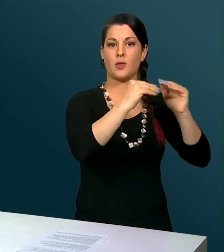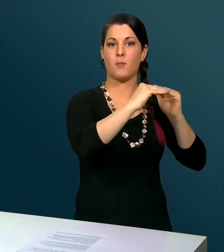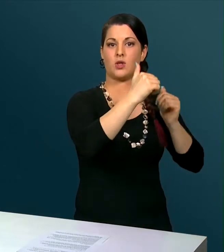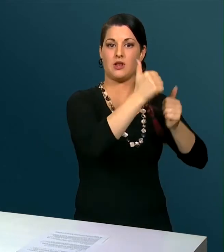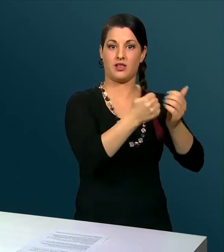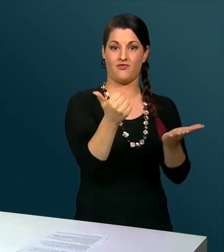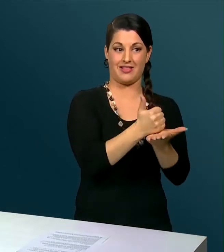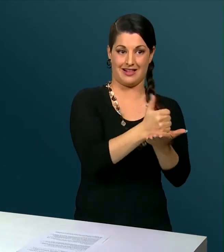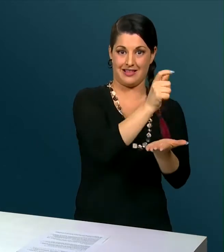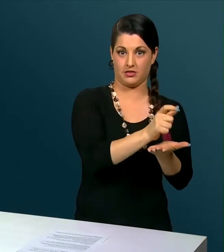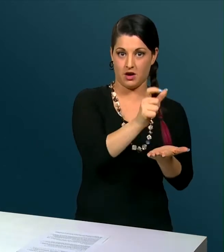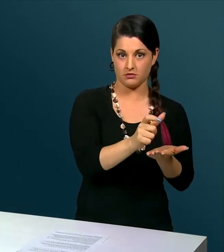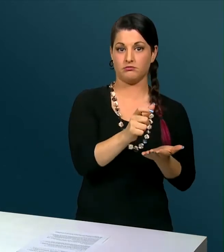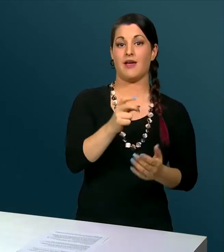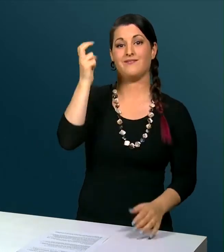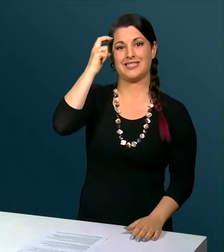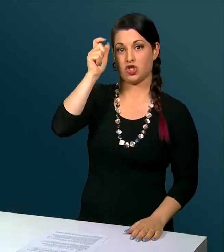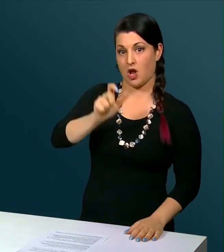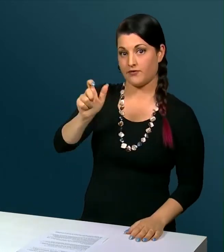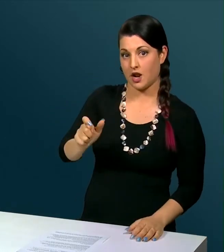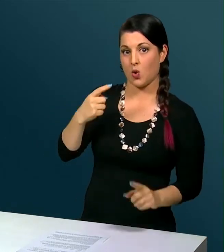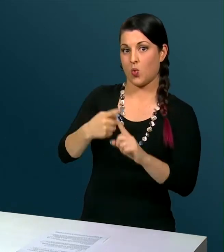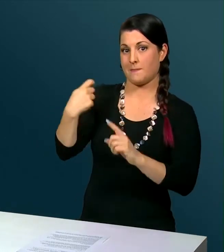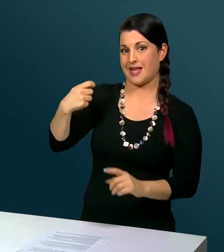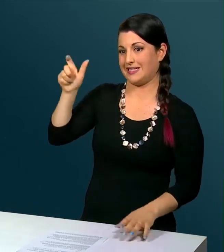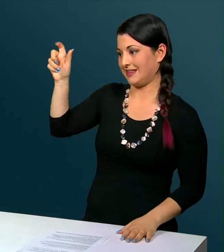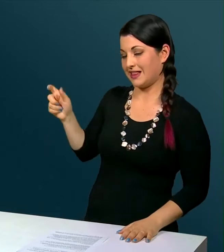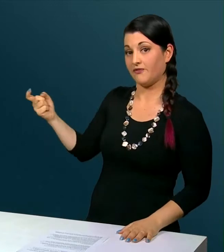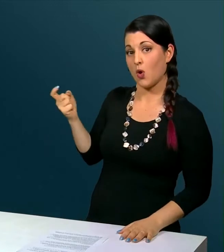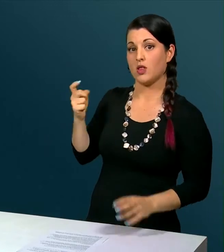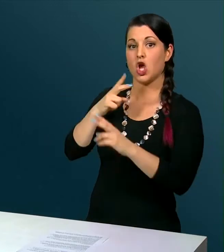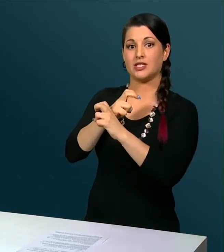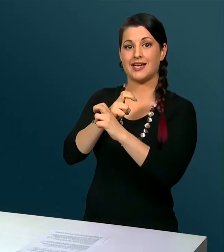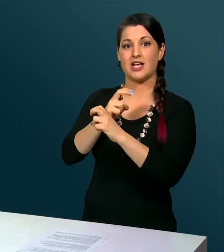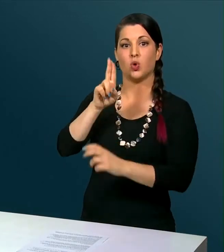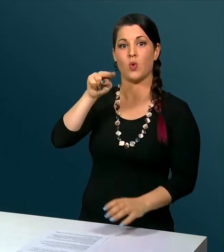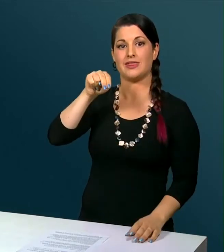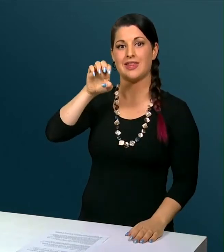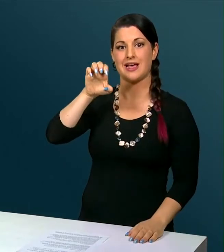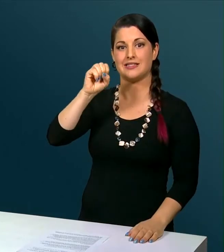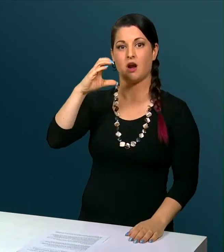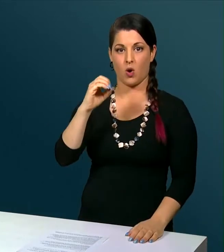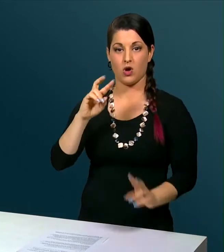Wien Ministeriums- und Bundeslandvertreter, Wissenschaftler und Eva Nowotny von der